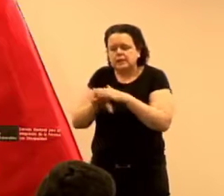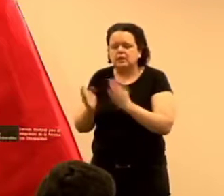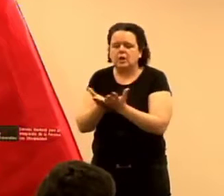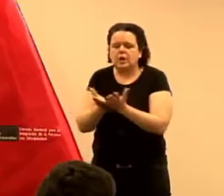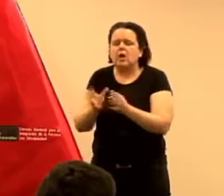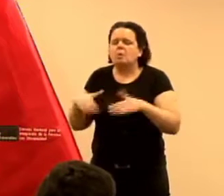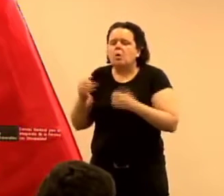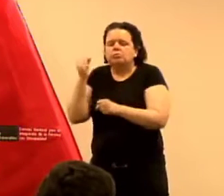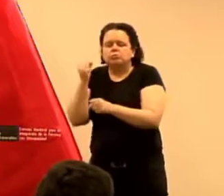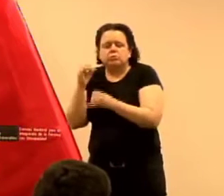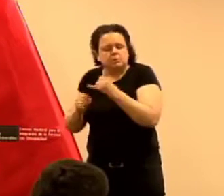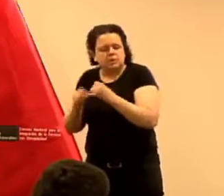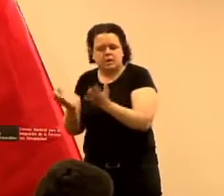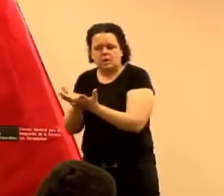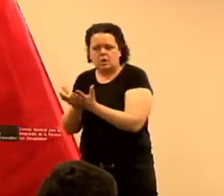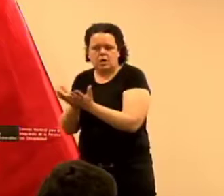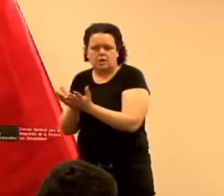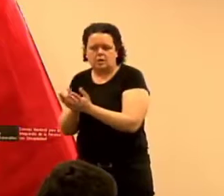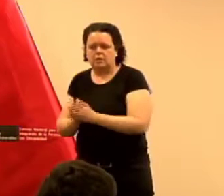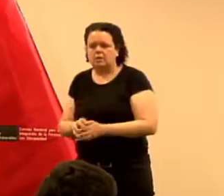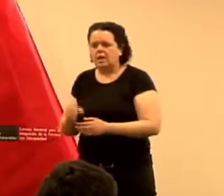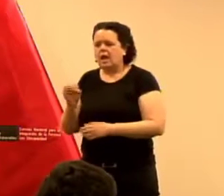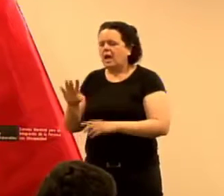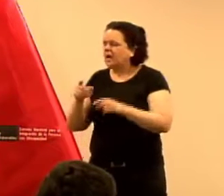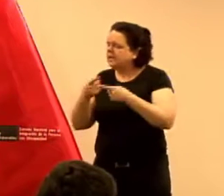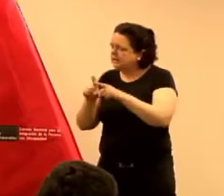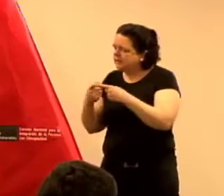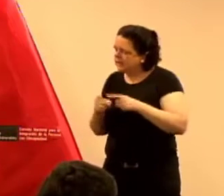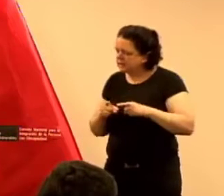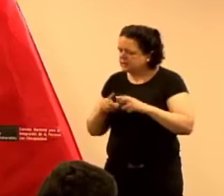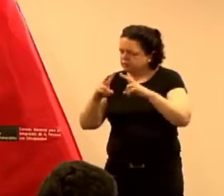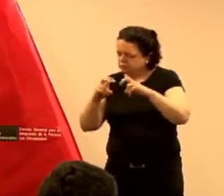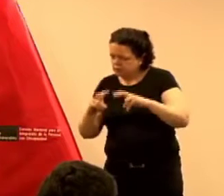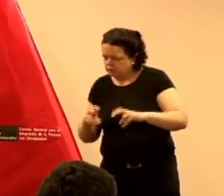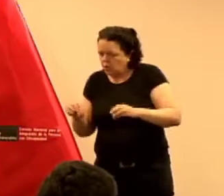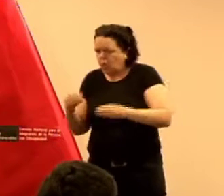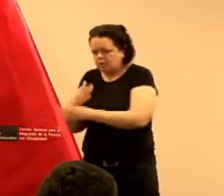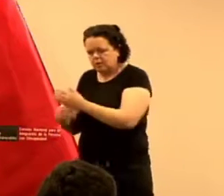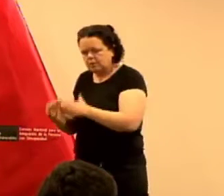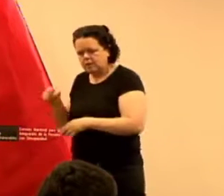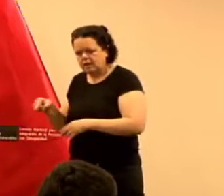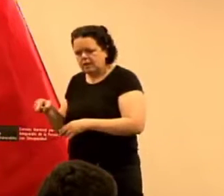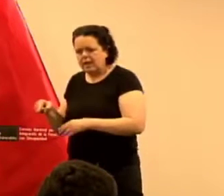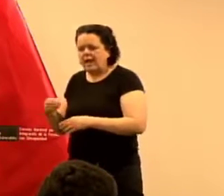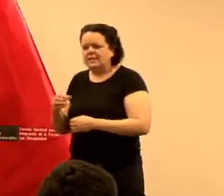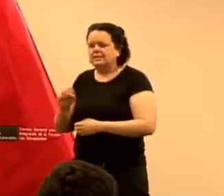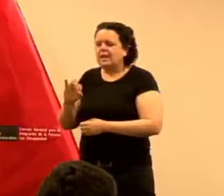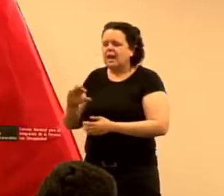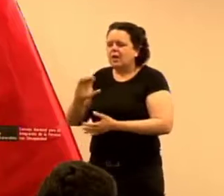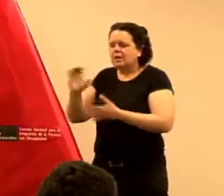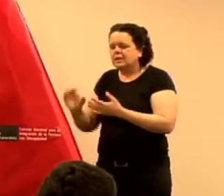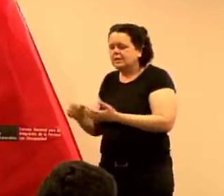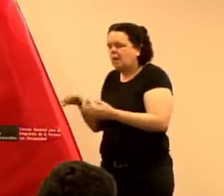niveles educativos. Hay diferentes estudios globales que muestran cómo la discapacidad sea un factor de exclusión